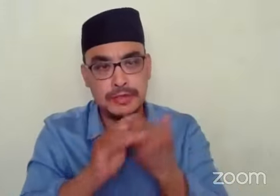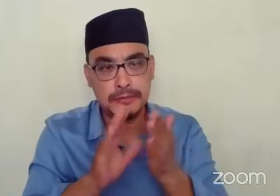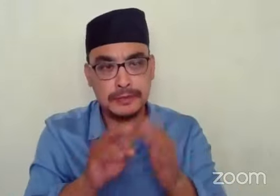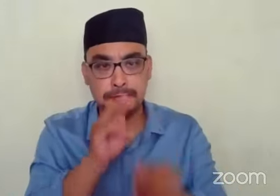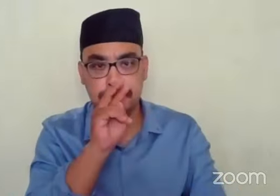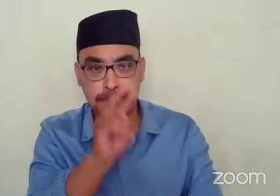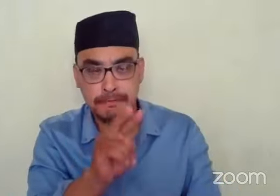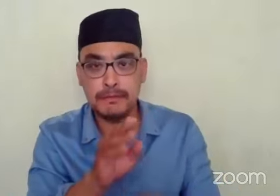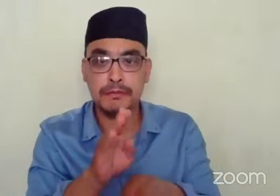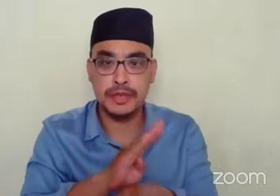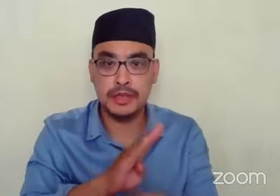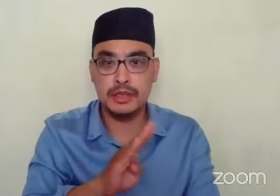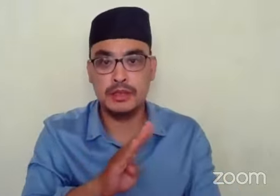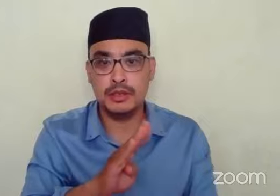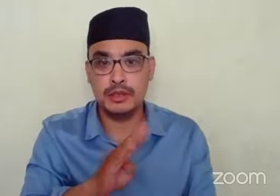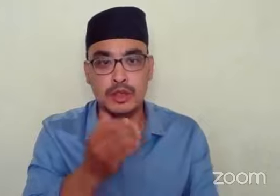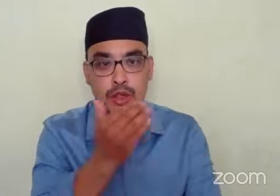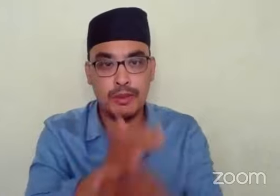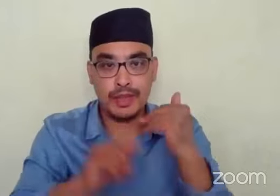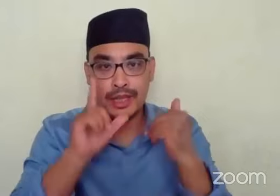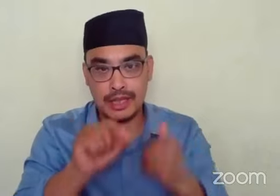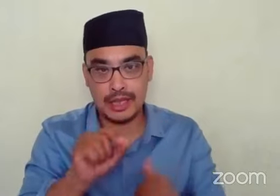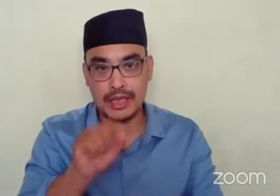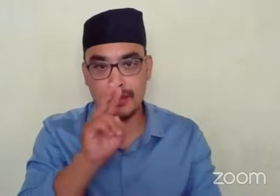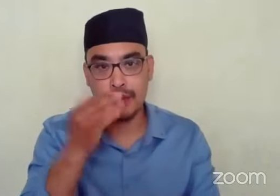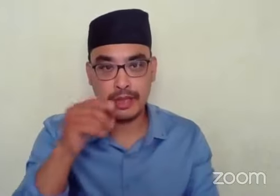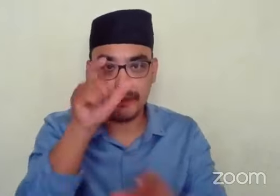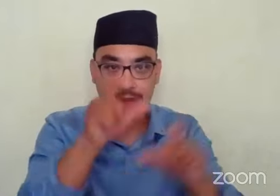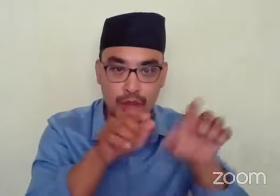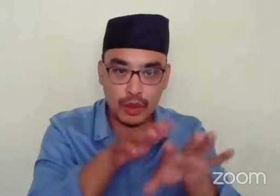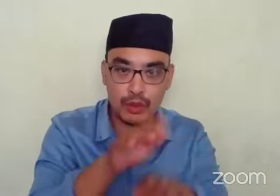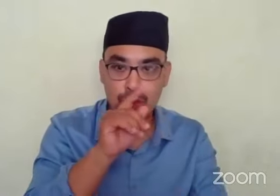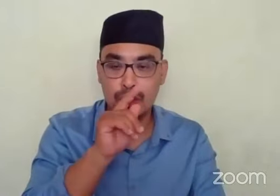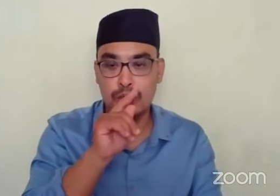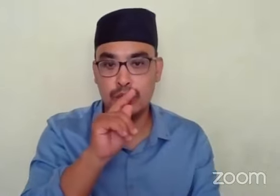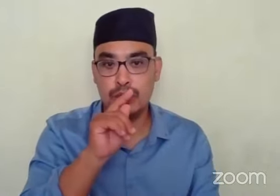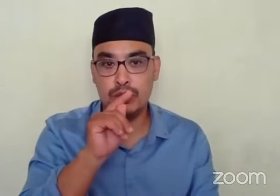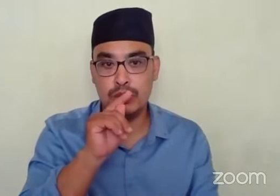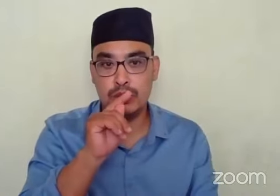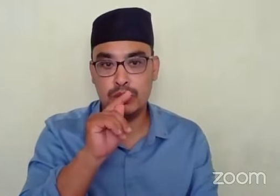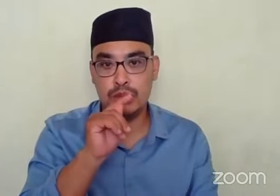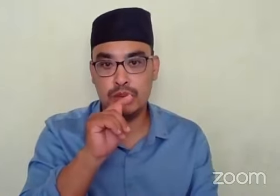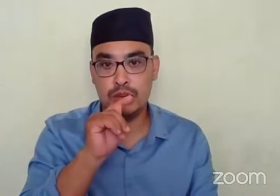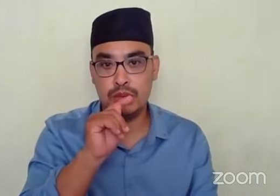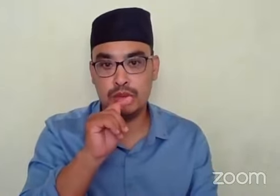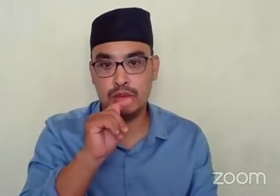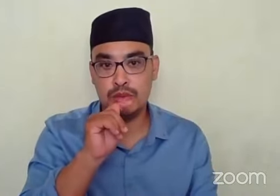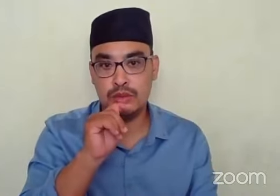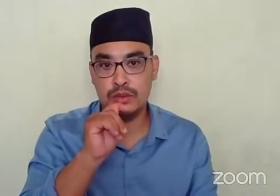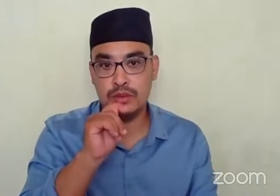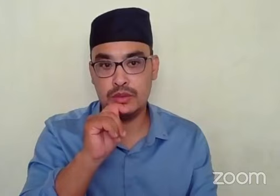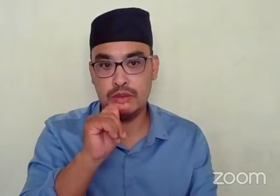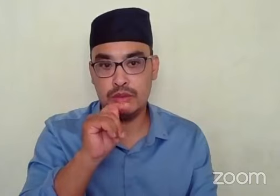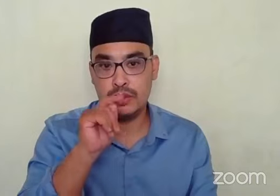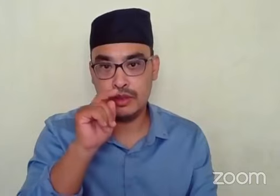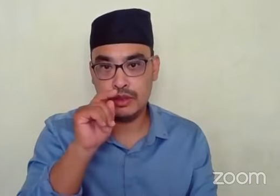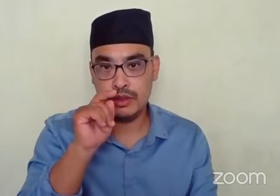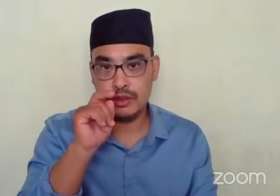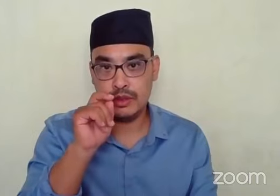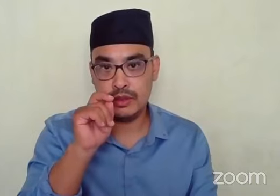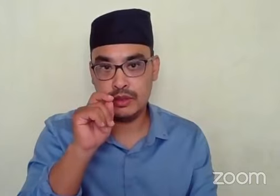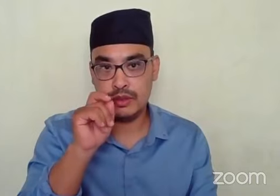जुन म अपाङ्गता भएका व्यक्तिहरूको चाहिँ महिलाहरूको यो निर्धारणिक